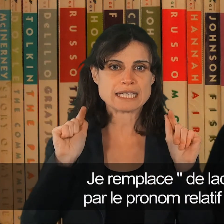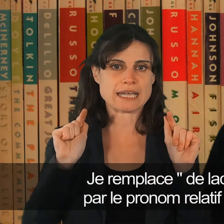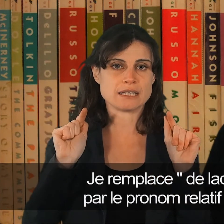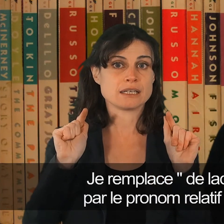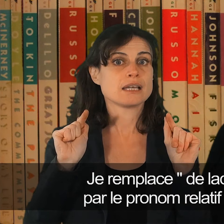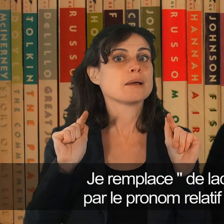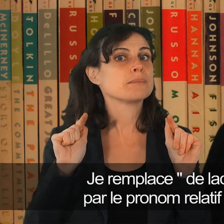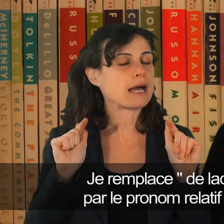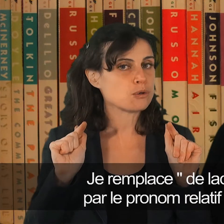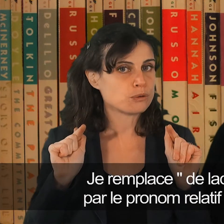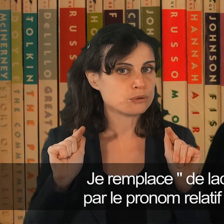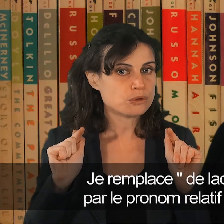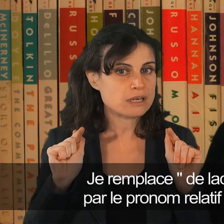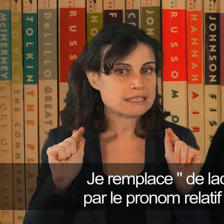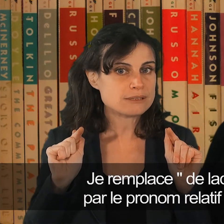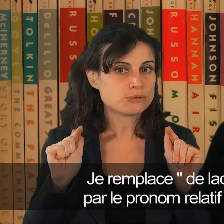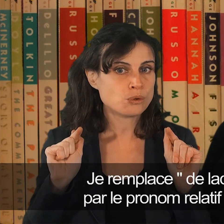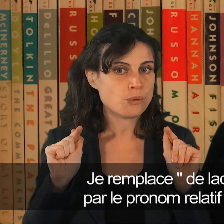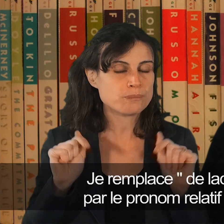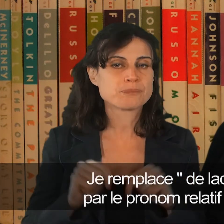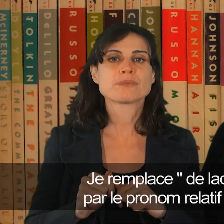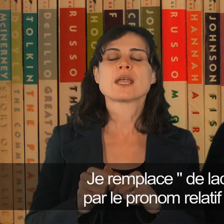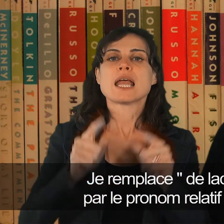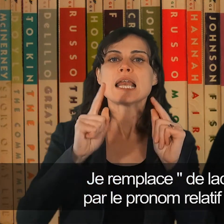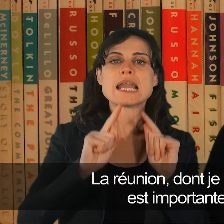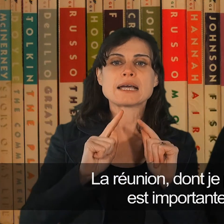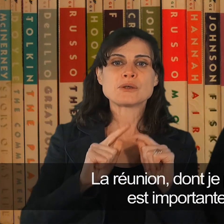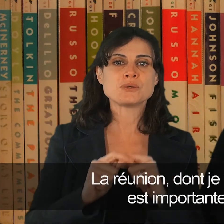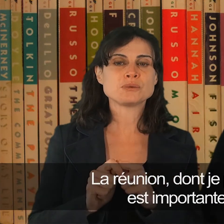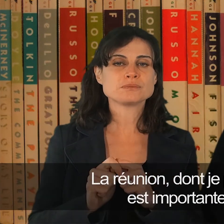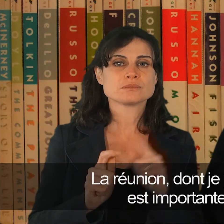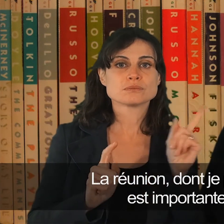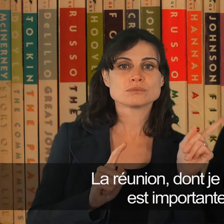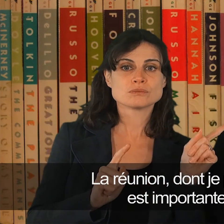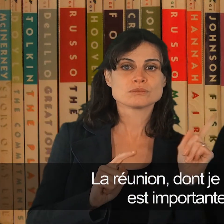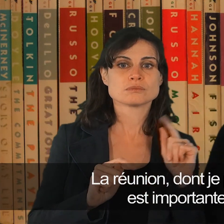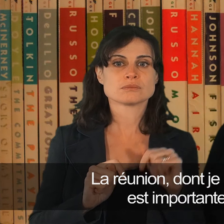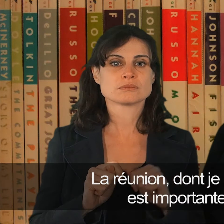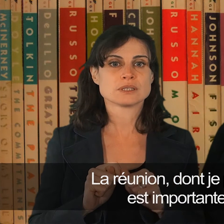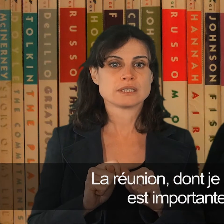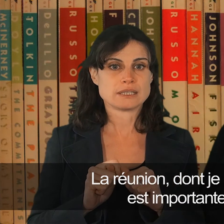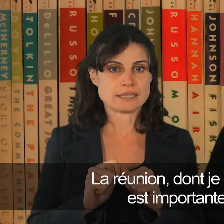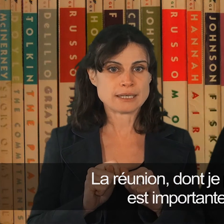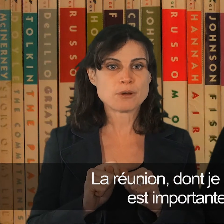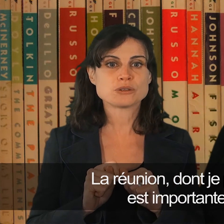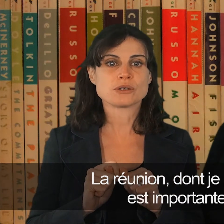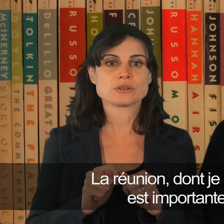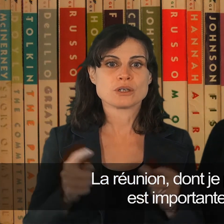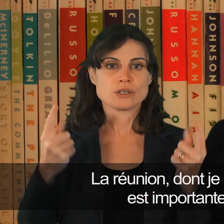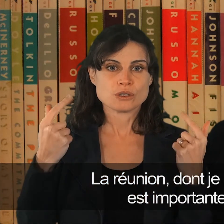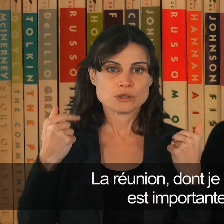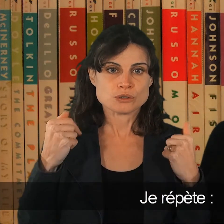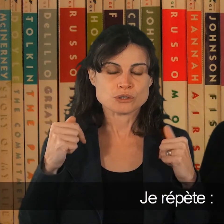de laquelle par le pronom relatif dont. La réunion dont je parle est